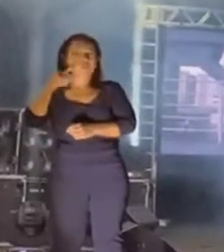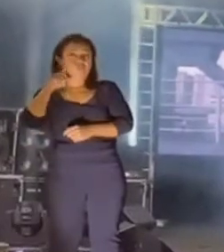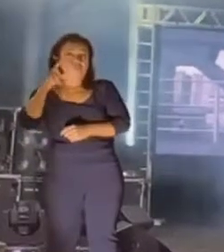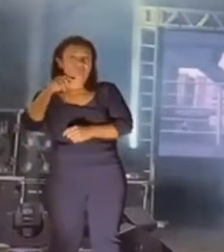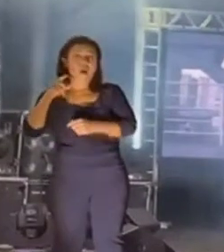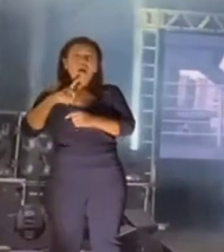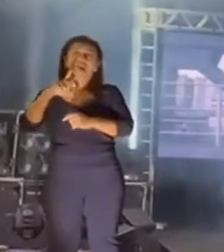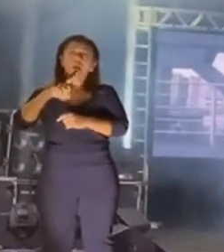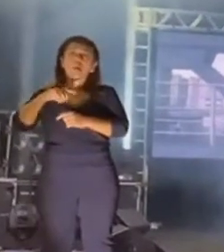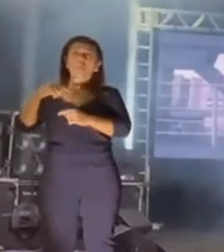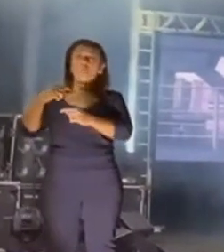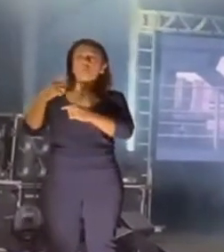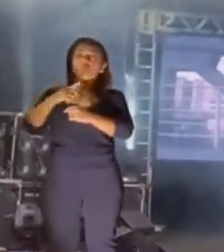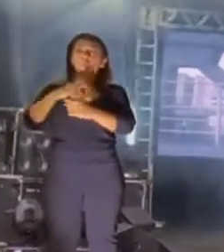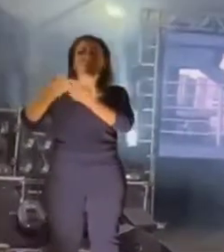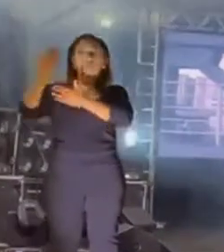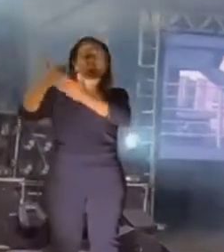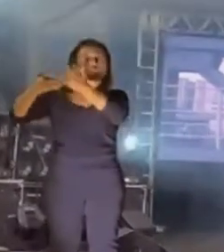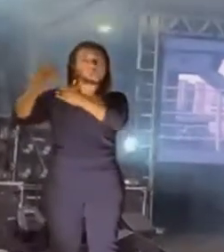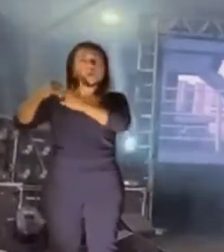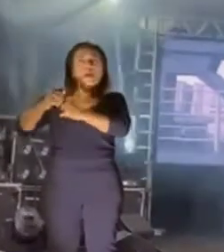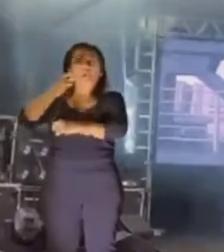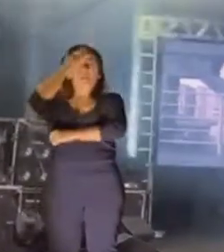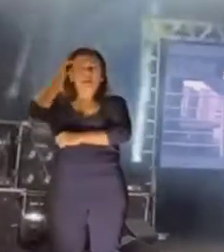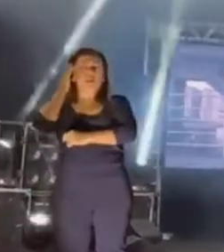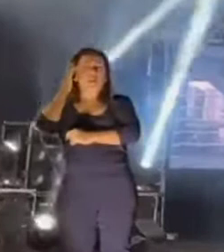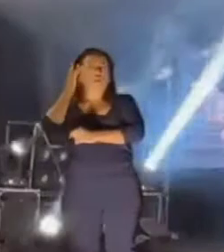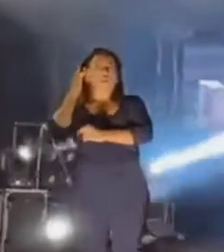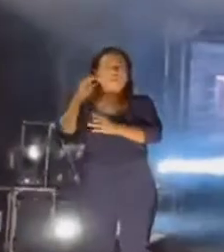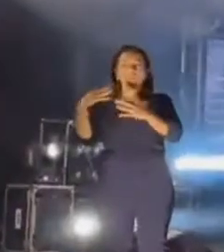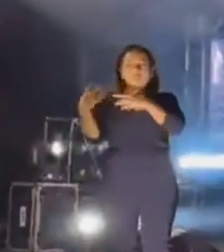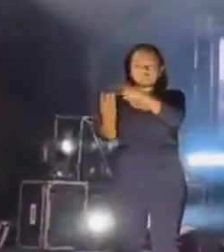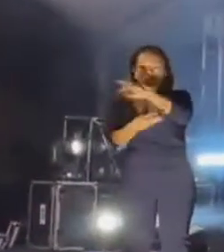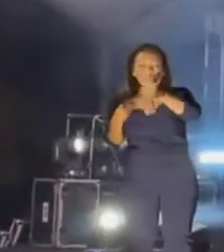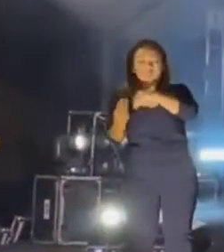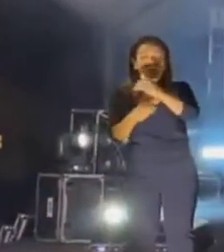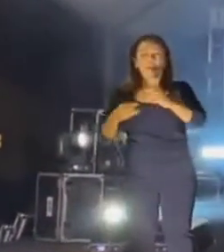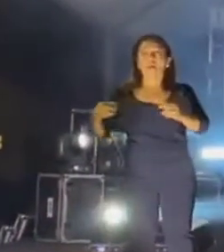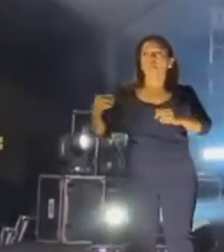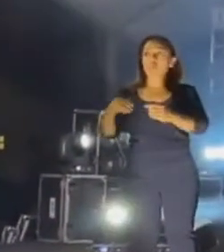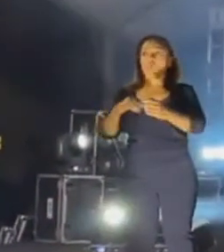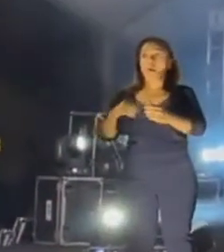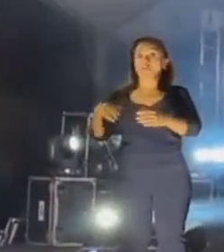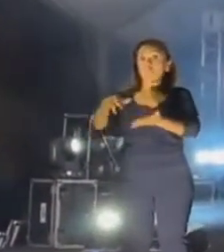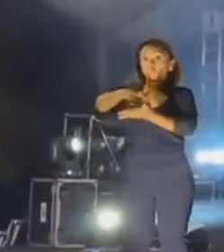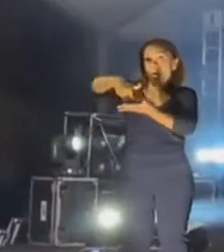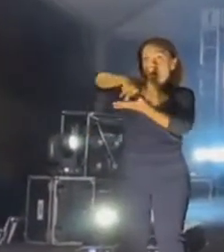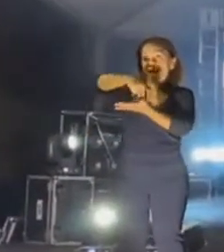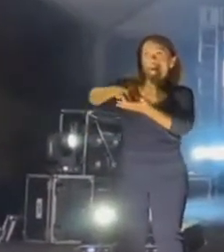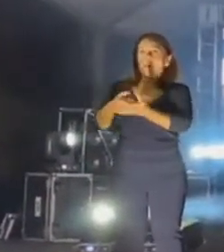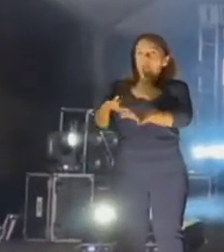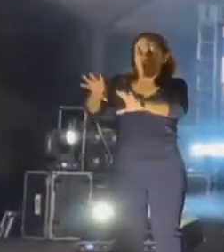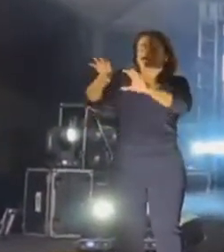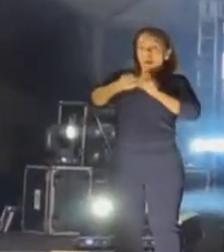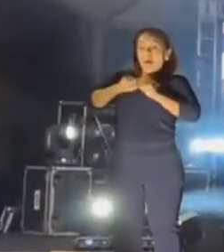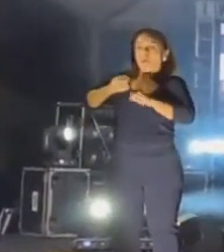de rocking lá mesmo, que o pessoal é todo envolvido com essa dança. Eu adquiri o conhecimento